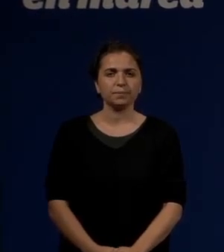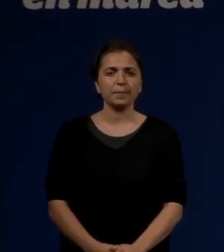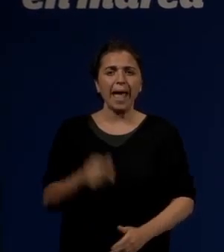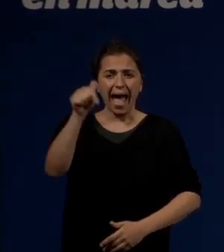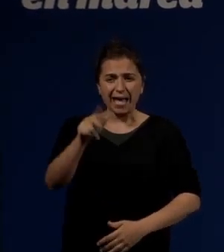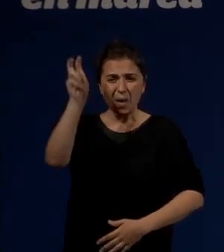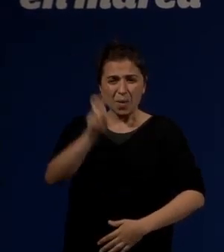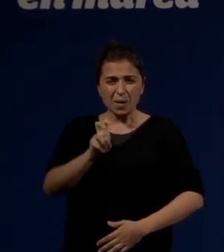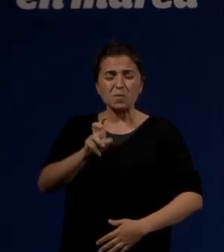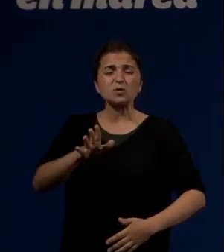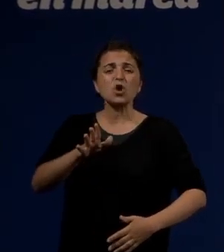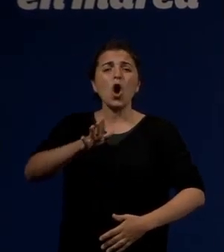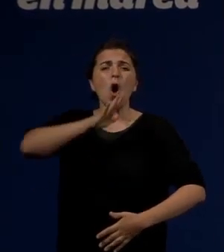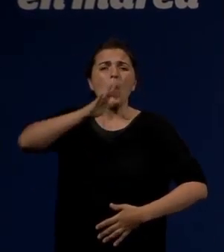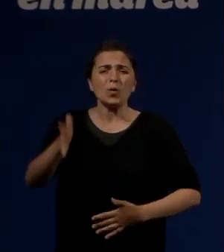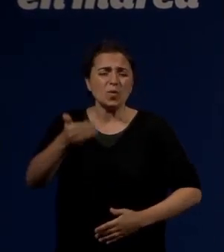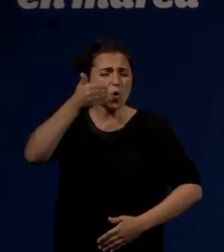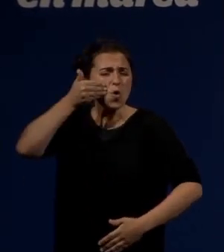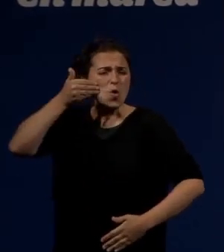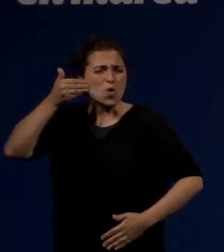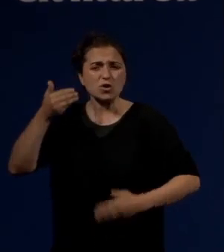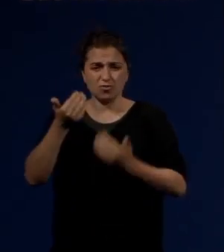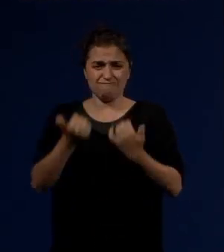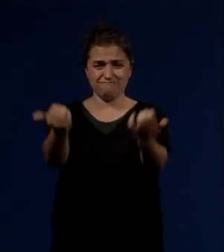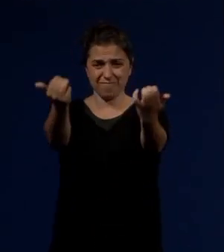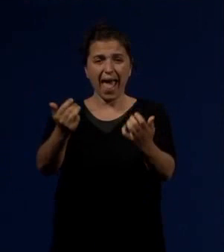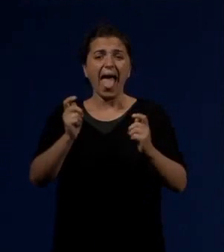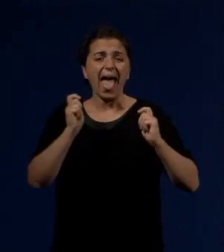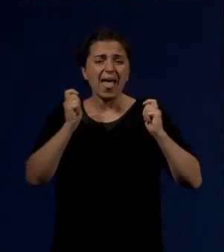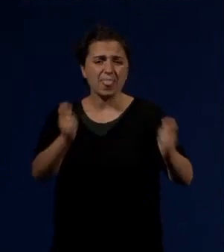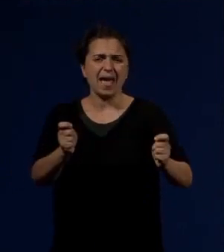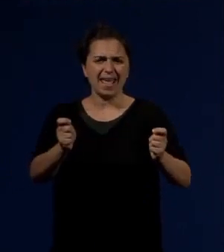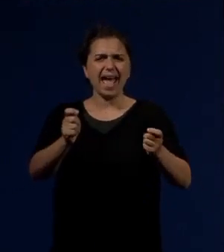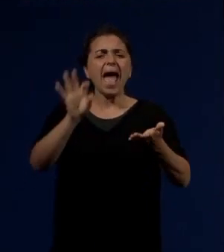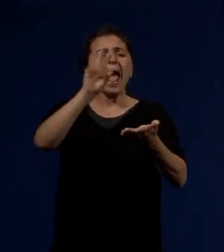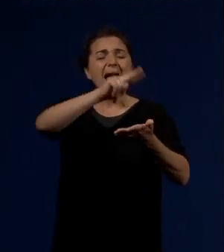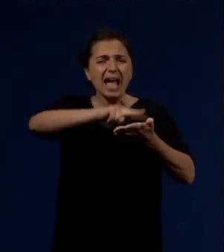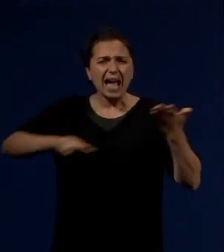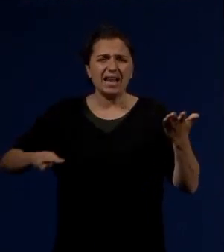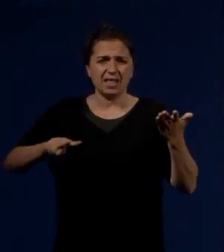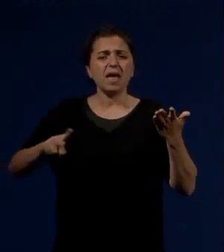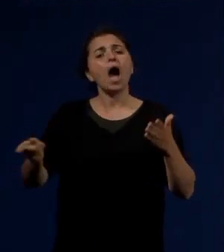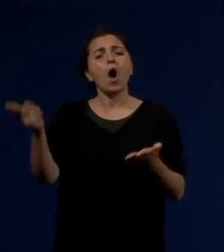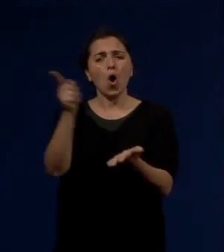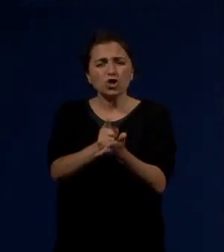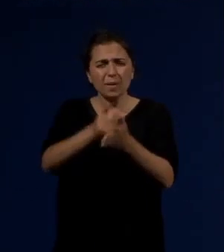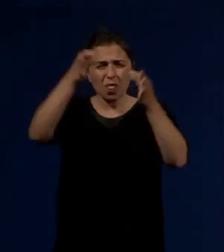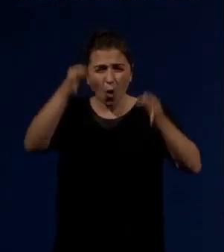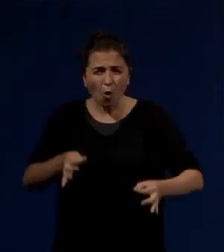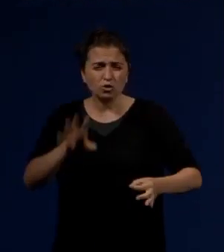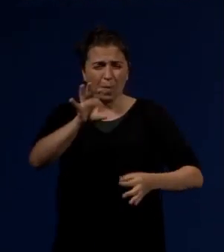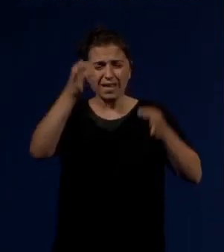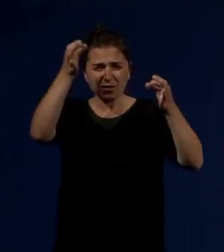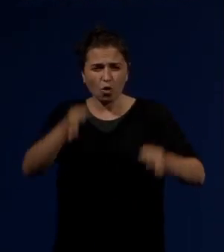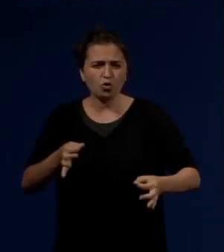Estamos aquí para devolverlle a dignidade ao noso povo, para garantir que Galicia volva a ser un país xusto, como dice o lema, no que todas e todos